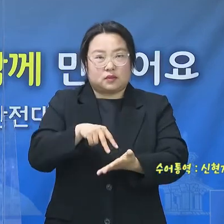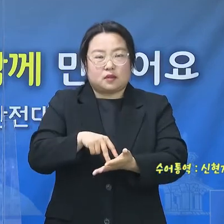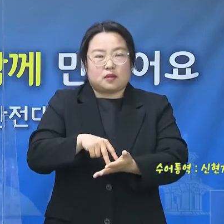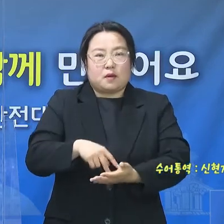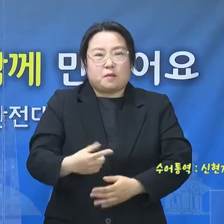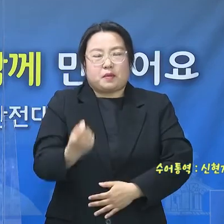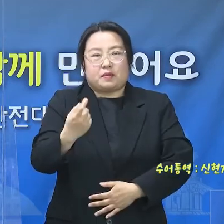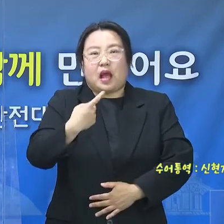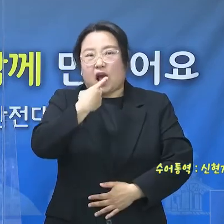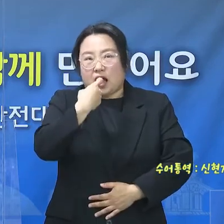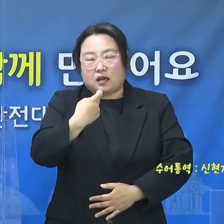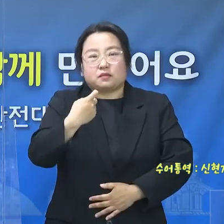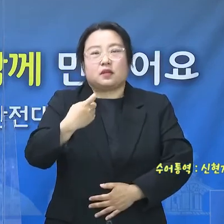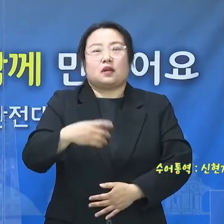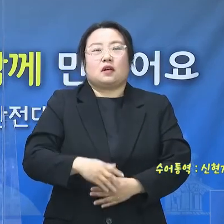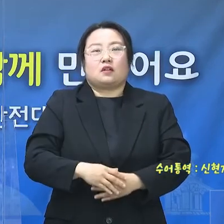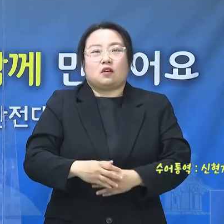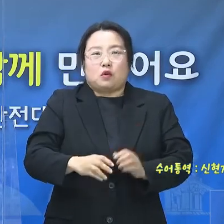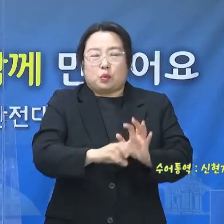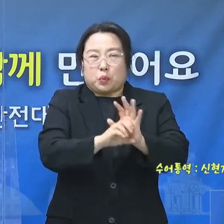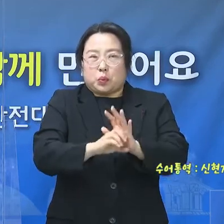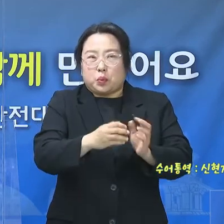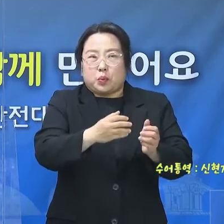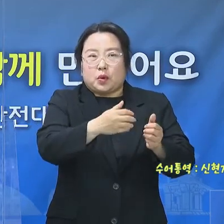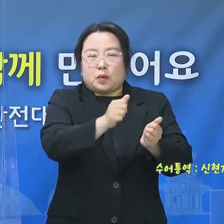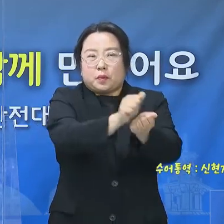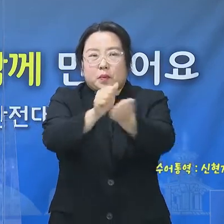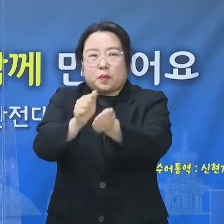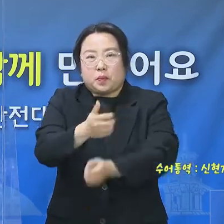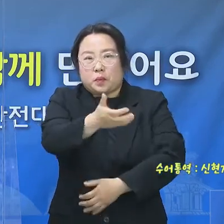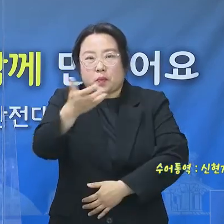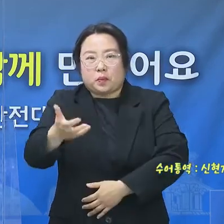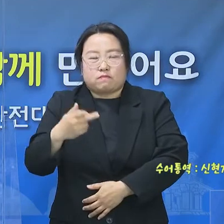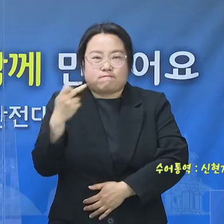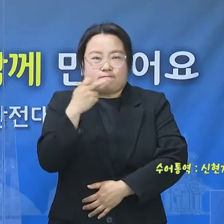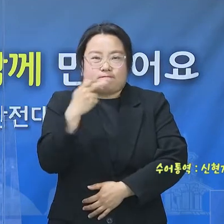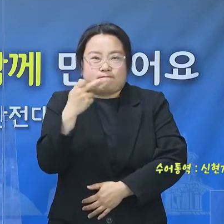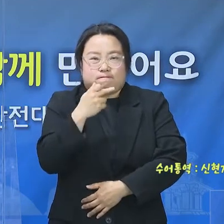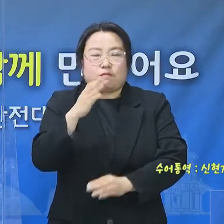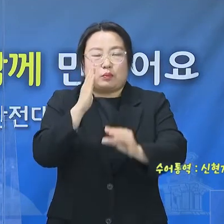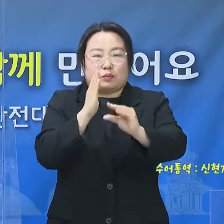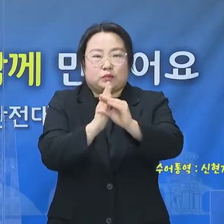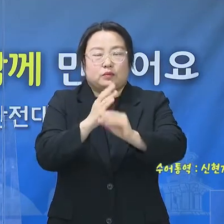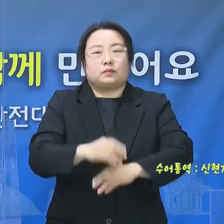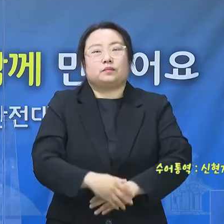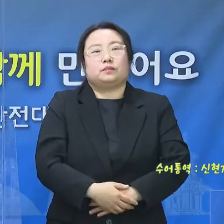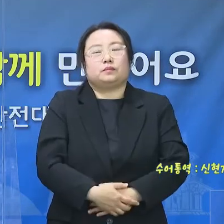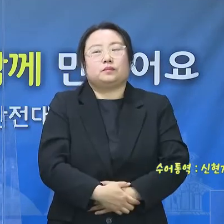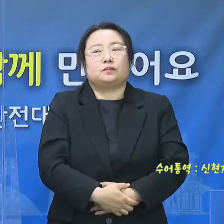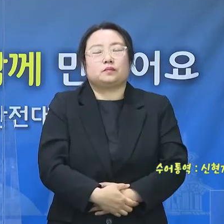방 내부 7을 실시하고 역학 조사를 철저히 시행하고 있다는 말씀도 함께 드립니다